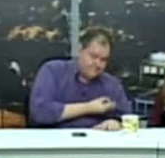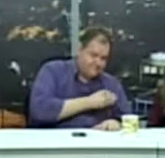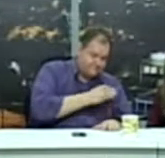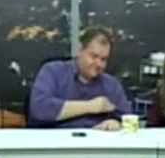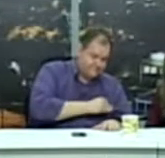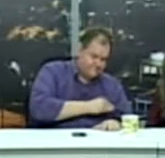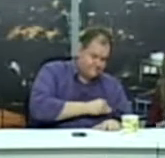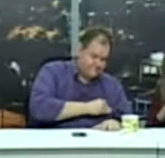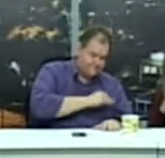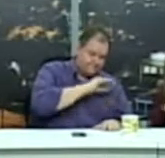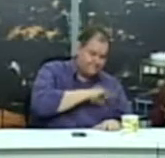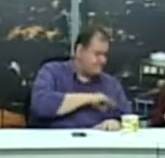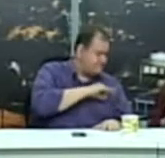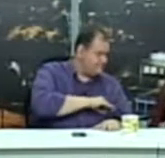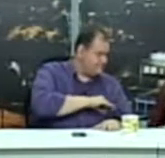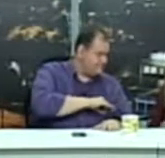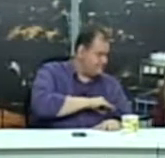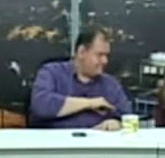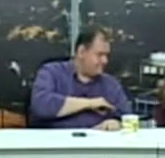O salário... Não, é salário. É um